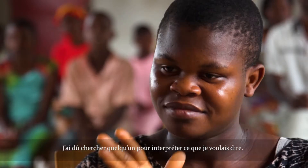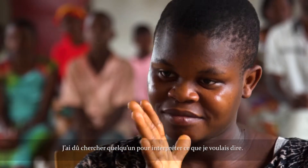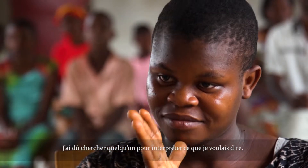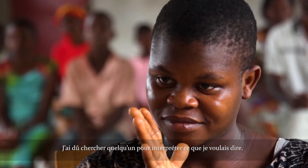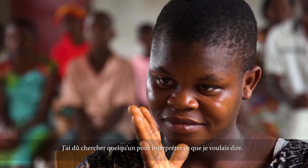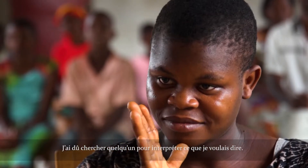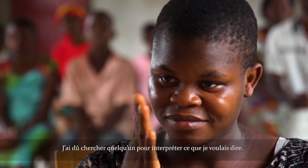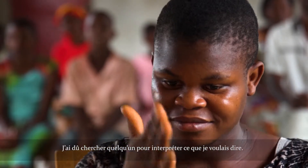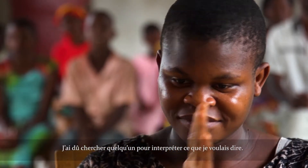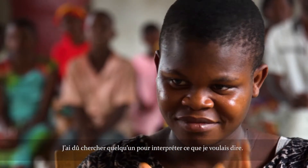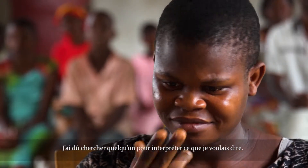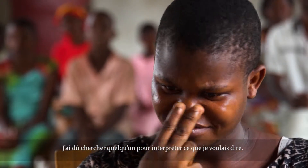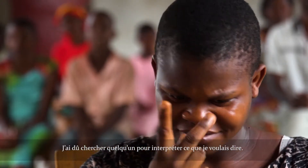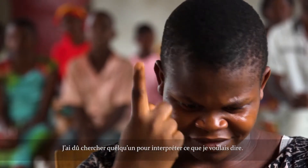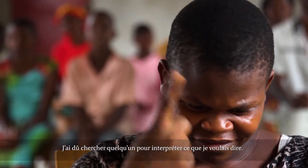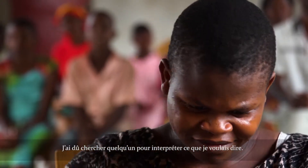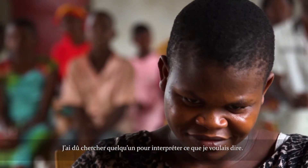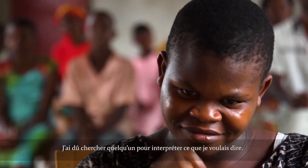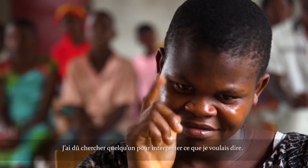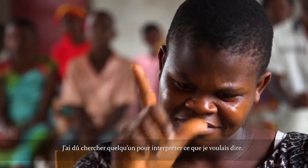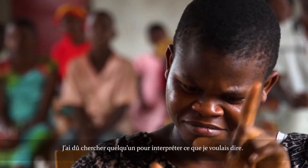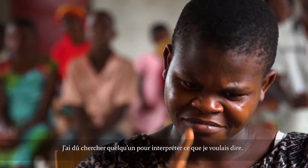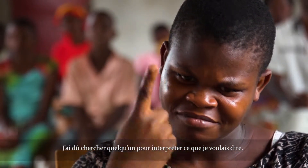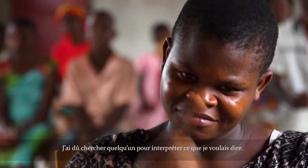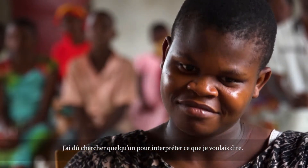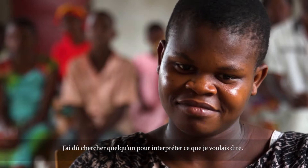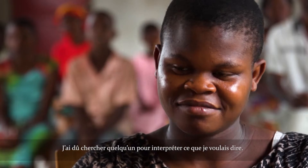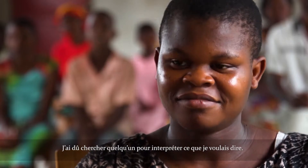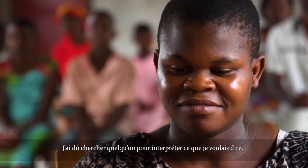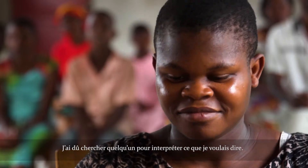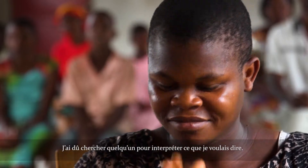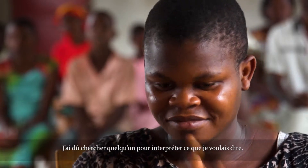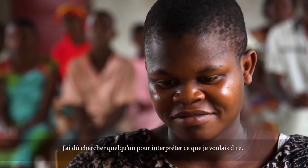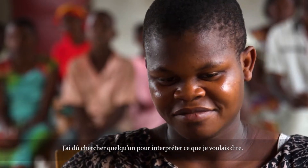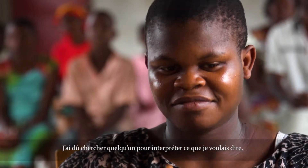kugeza ndondeye umuntu aza arasobanura ibyo ngombye kuvuga